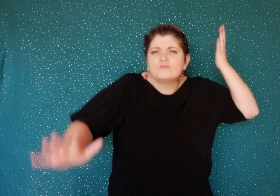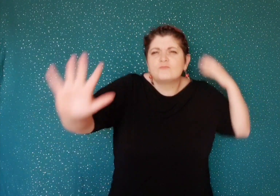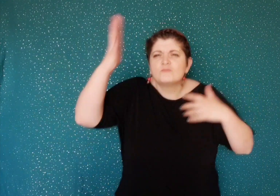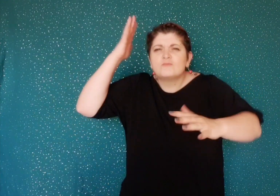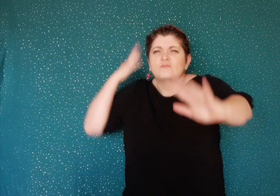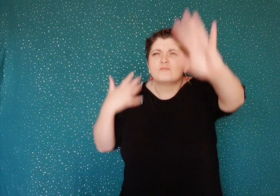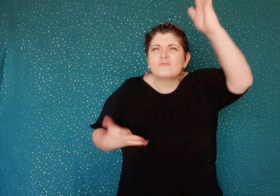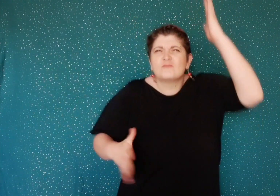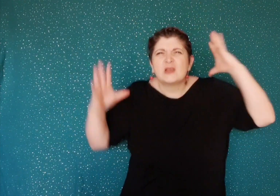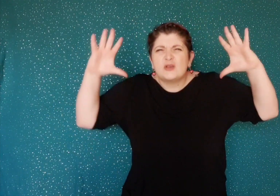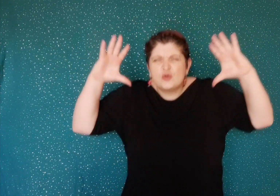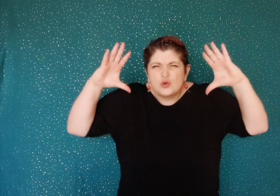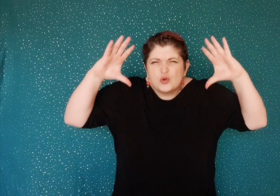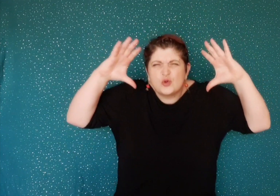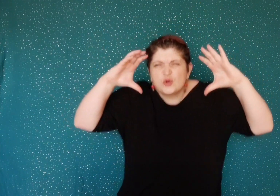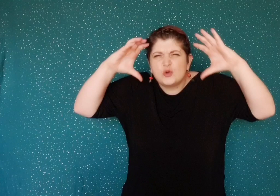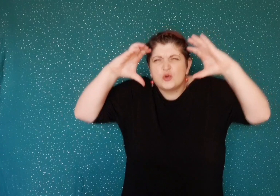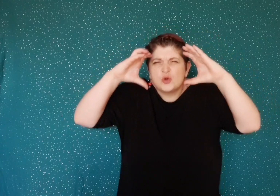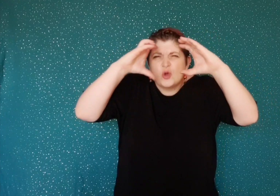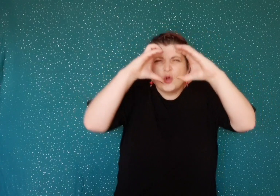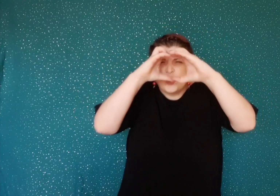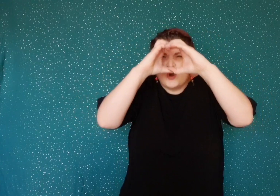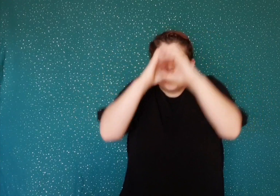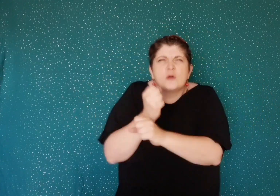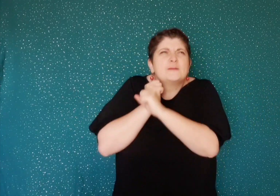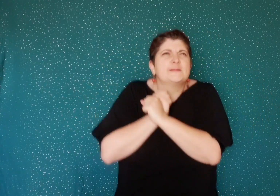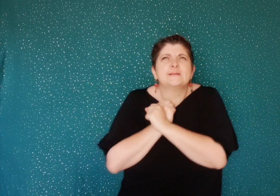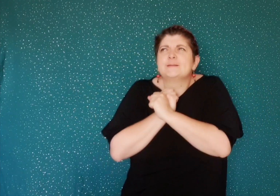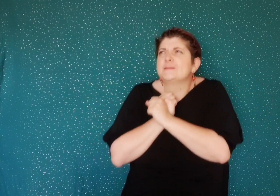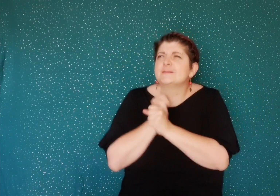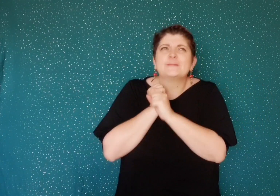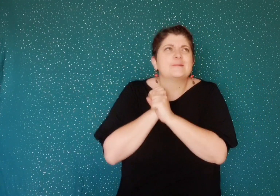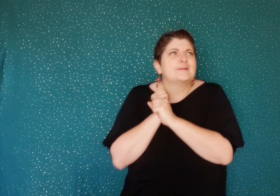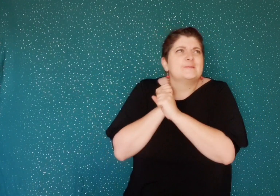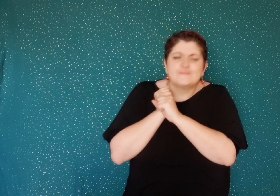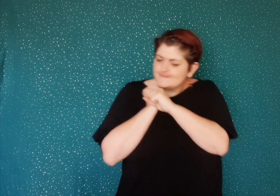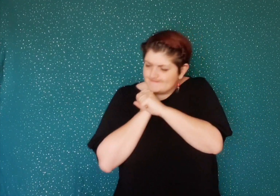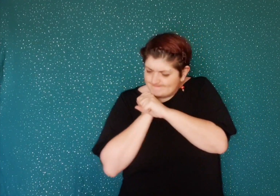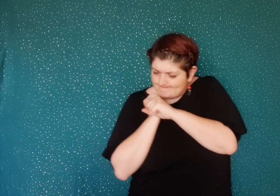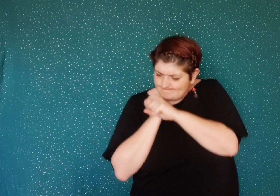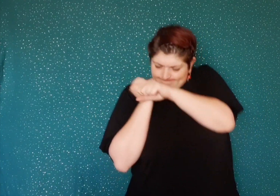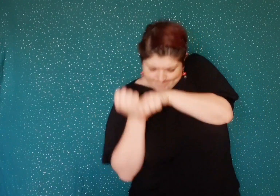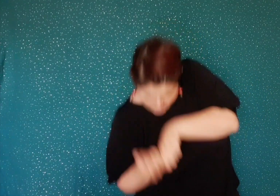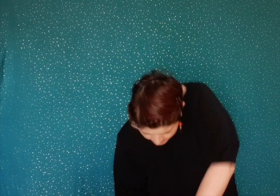La vieille femme traversa la forêt sombre et profonde.